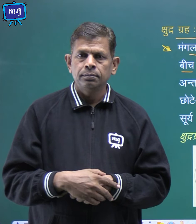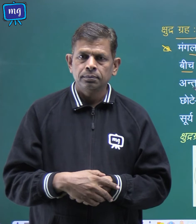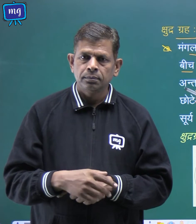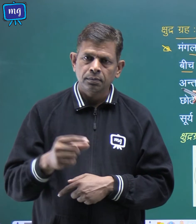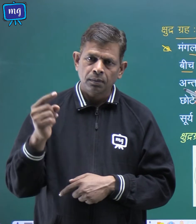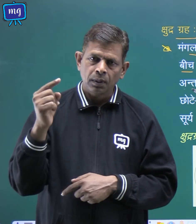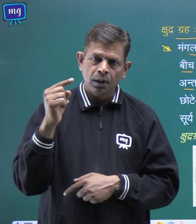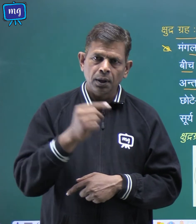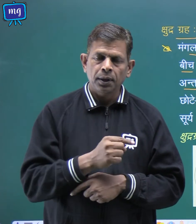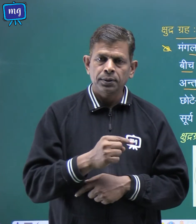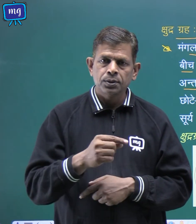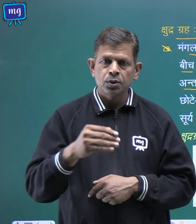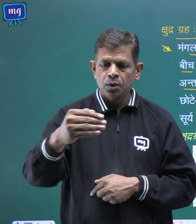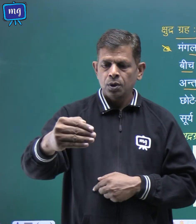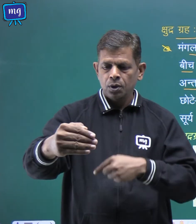इस अंतराल को